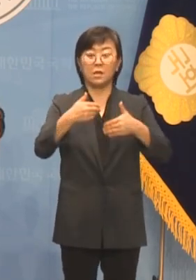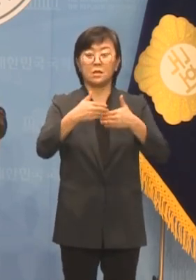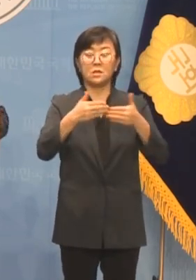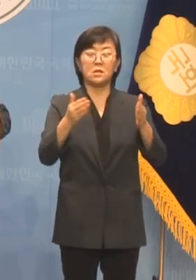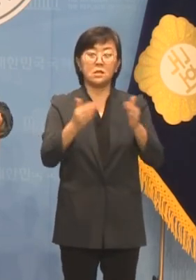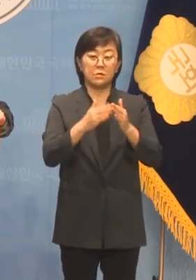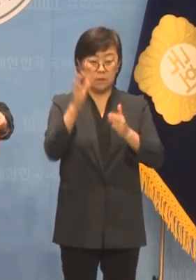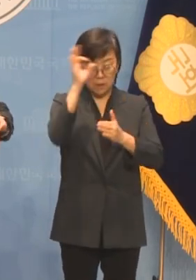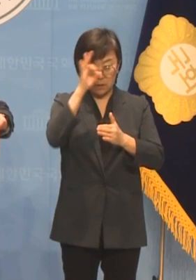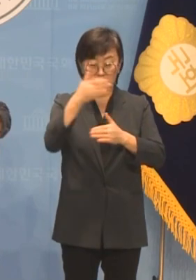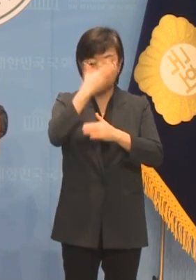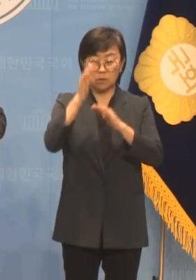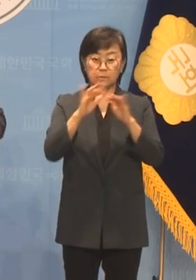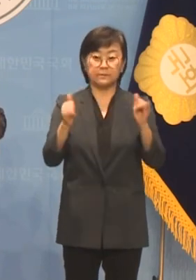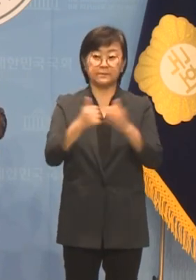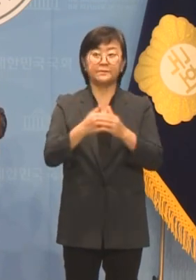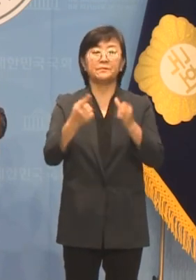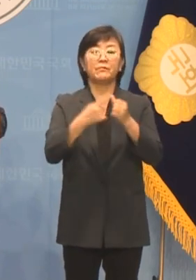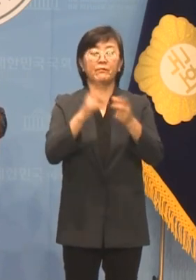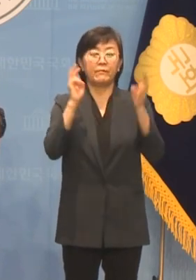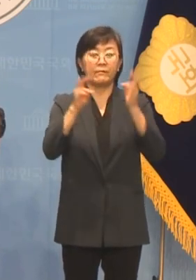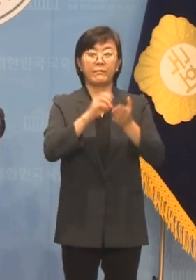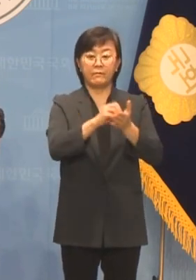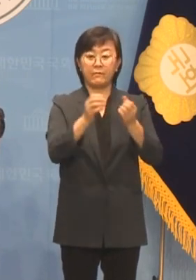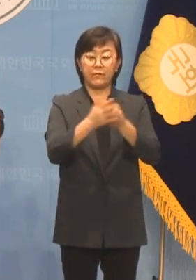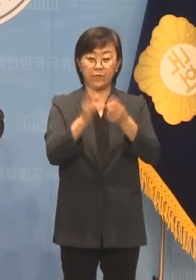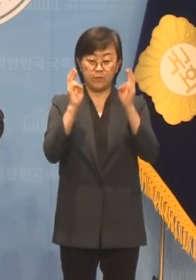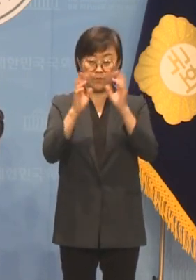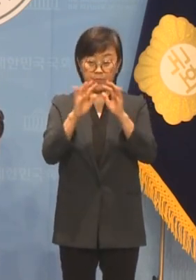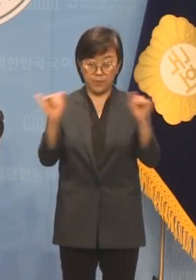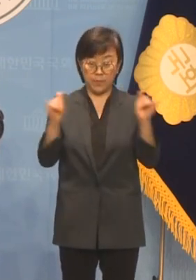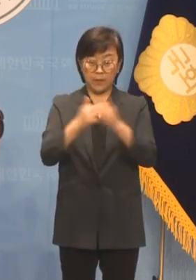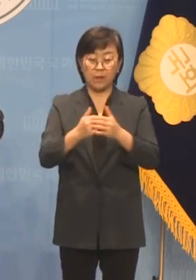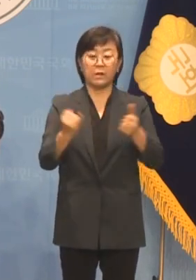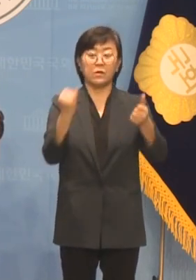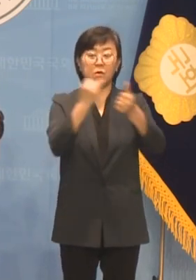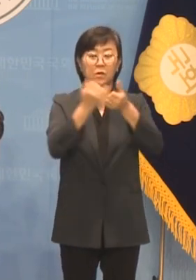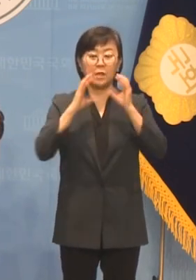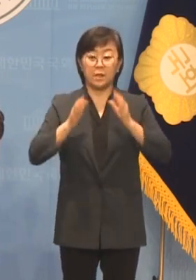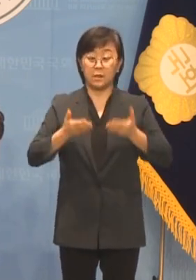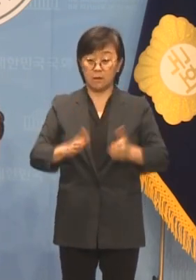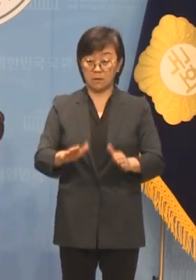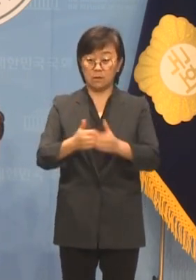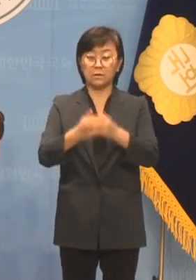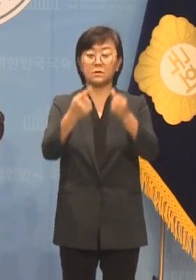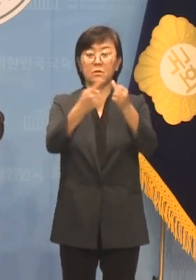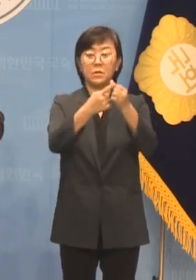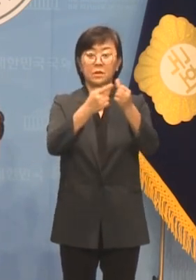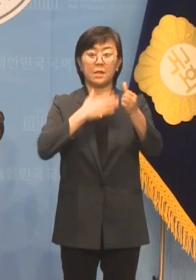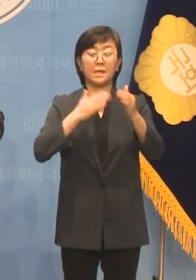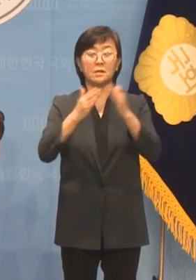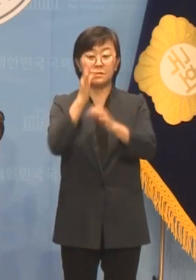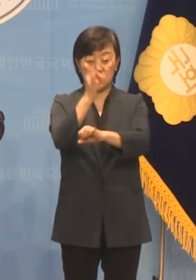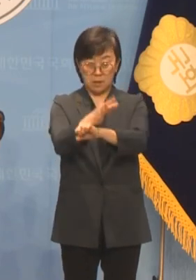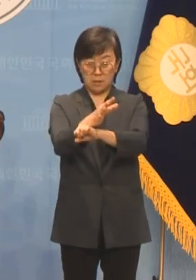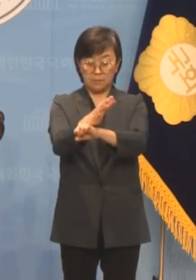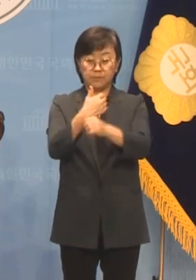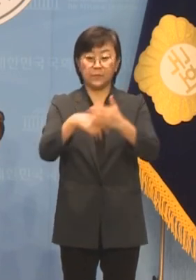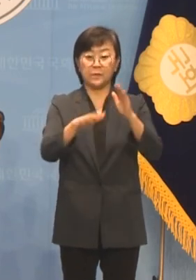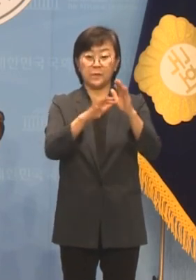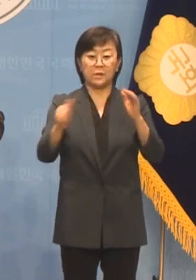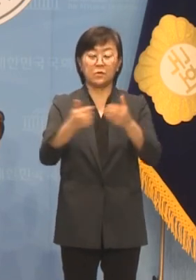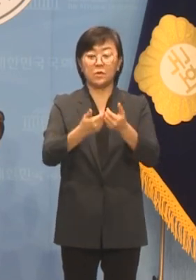구하는 청년, 첫 직장에 출근하는 직장인, 결혼과 출산, 첫 번째 내 집 마련,